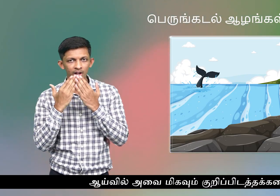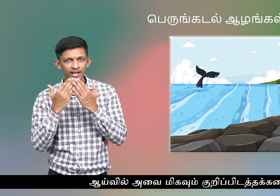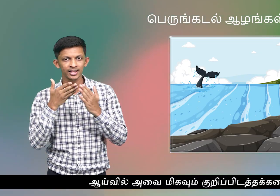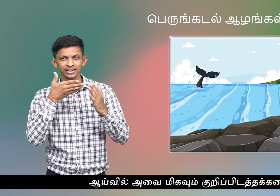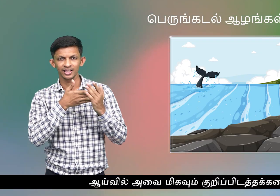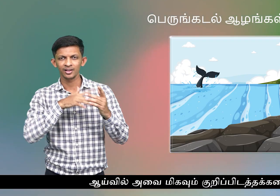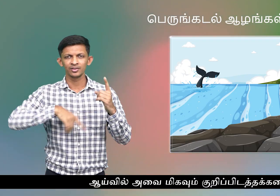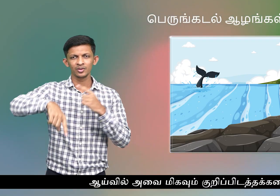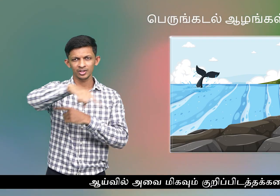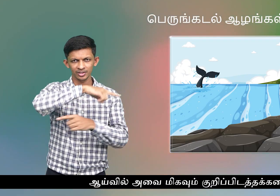மிகவும் குறிப்பிடத்தக்கவை.